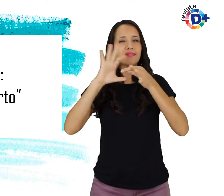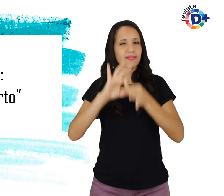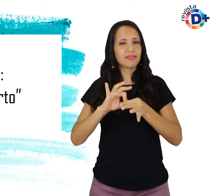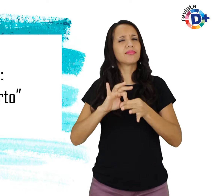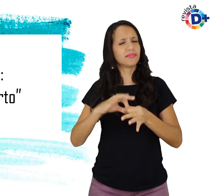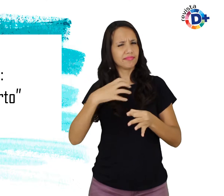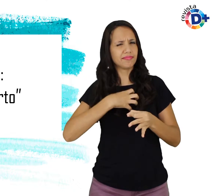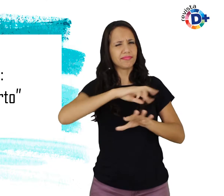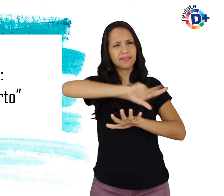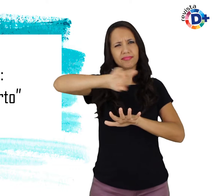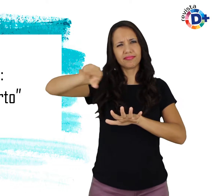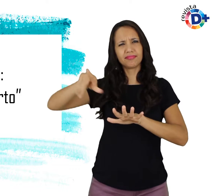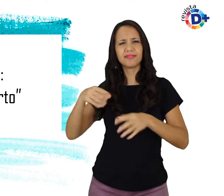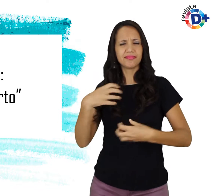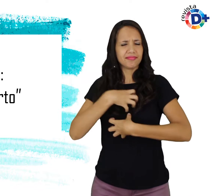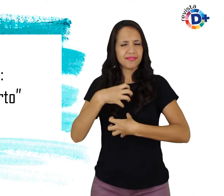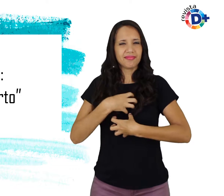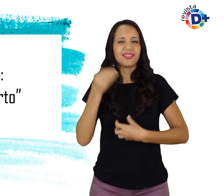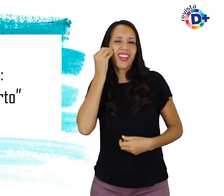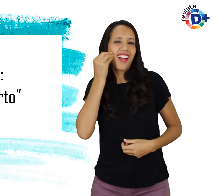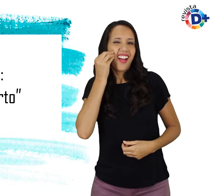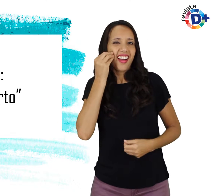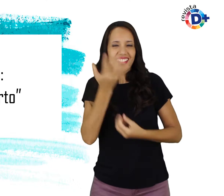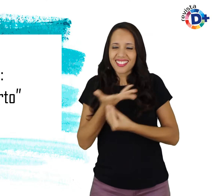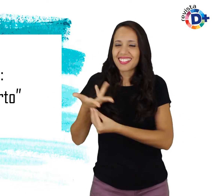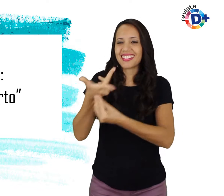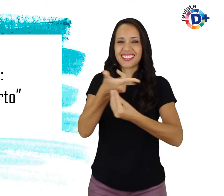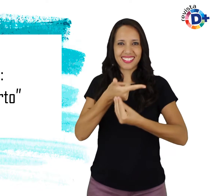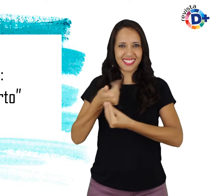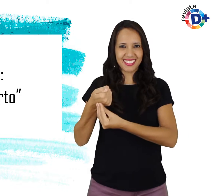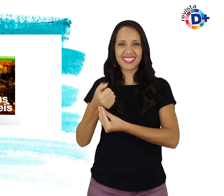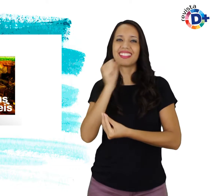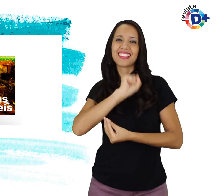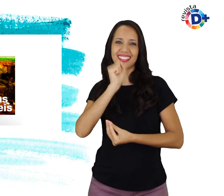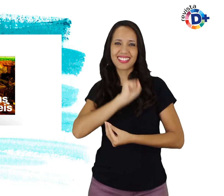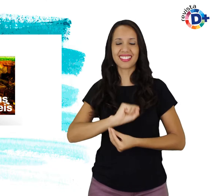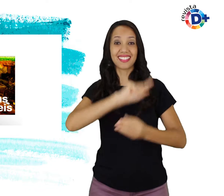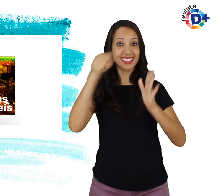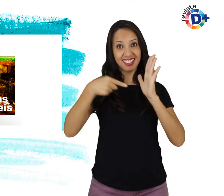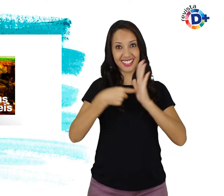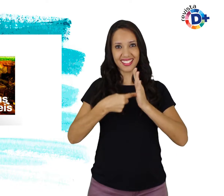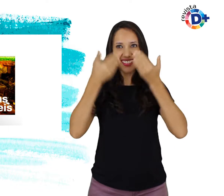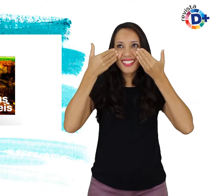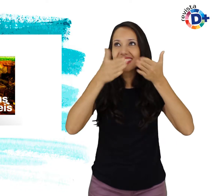que propõe experiências com a arte contemporânea o objetivo é ampliar a percepção dos